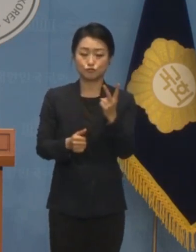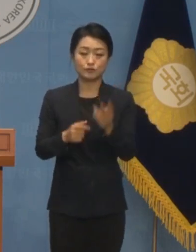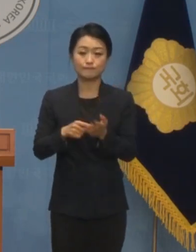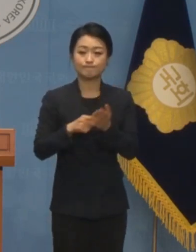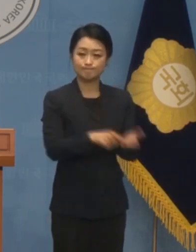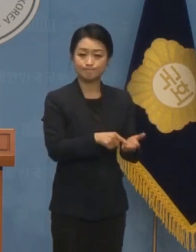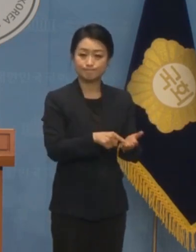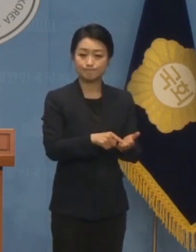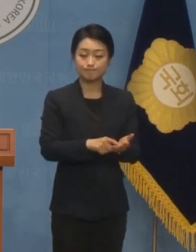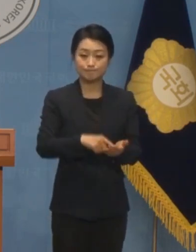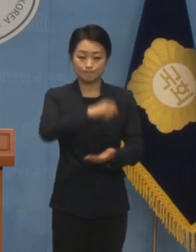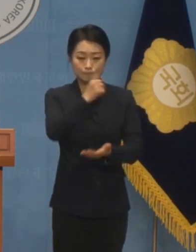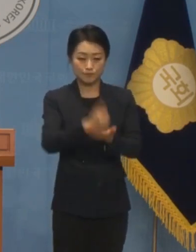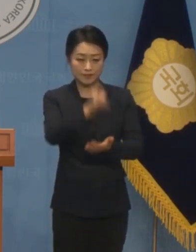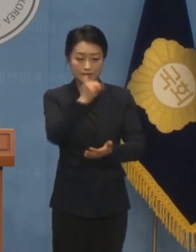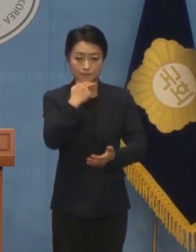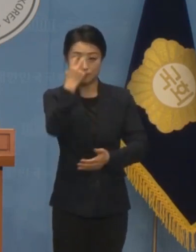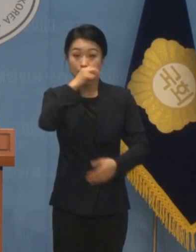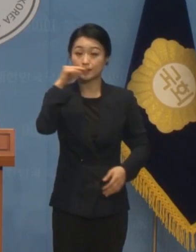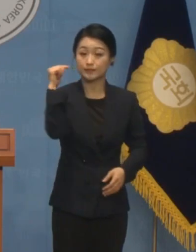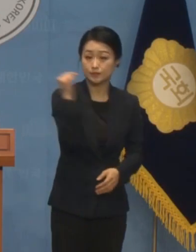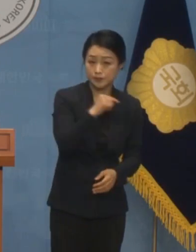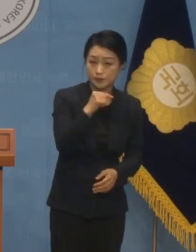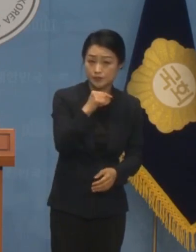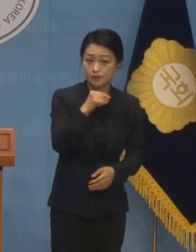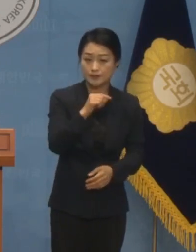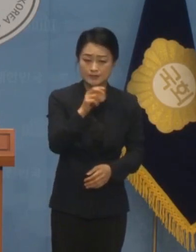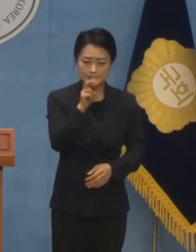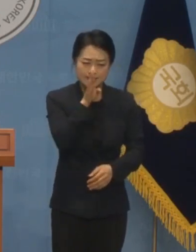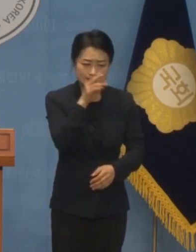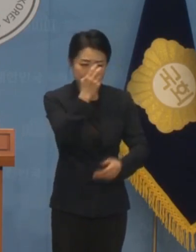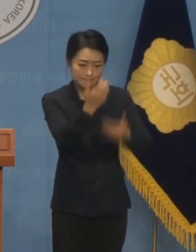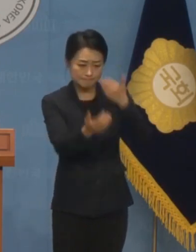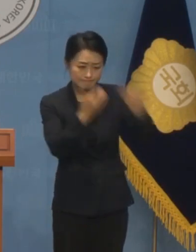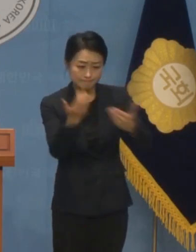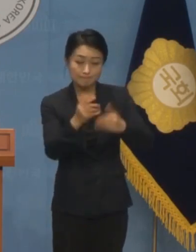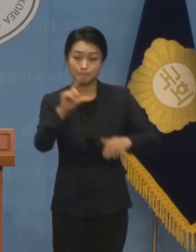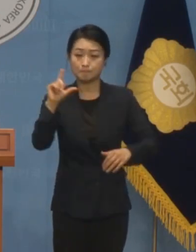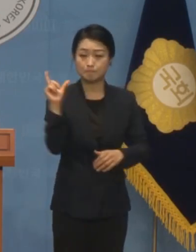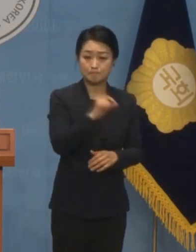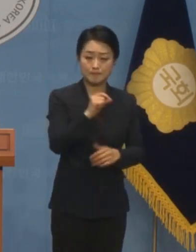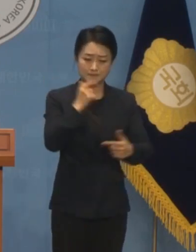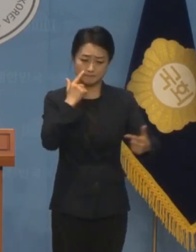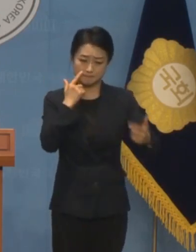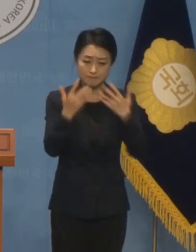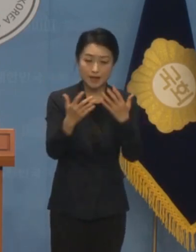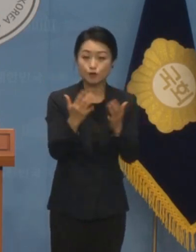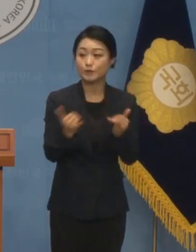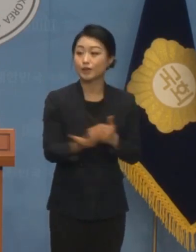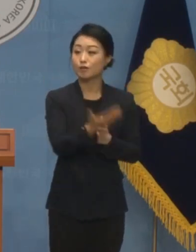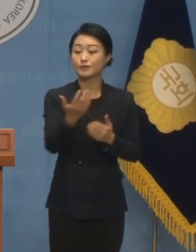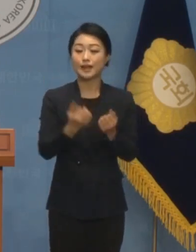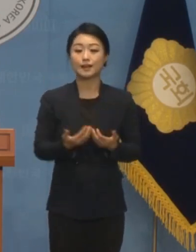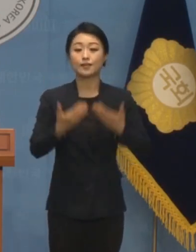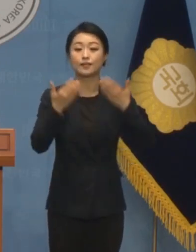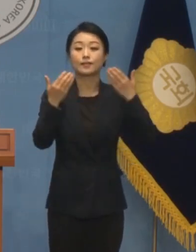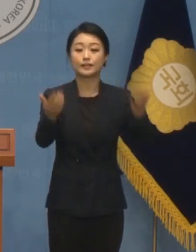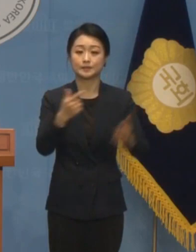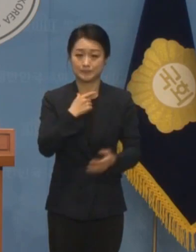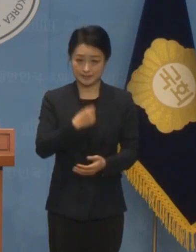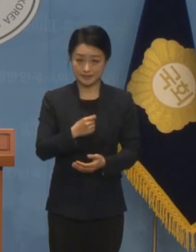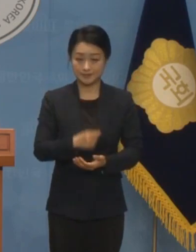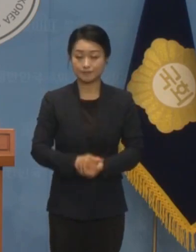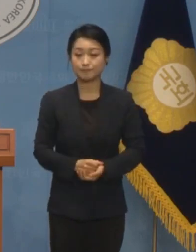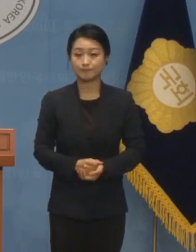범죄 의혹을 엄정히 조사하고 그 진상을 신속하게 철저하게 국민 앞에 규명하고자